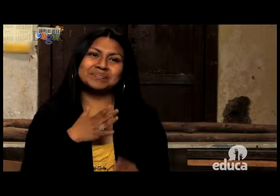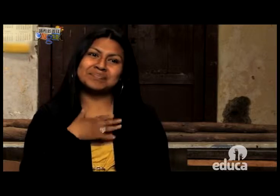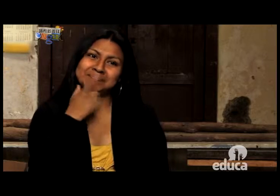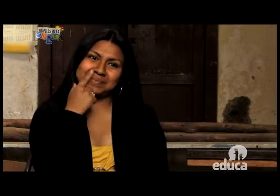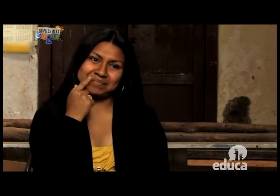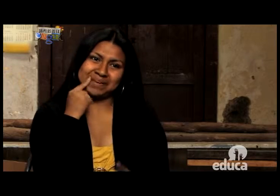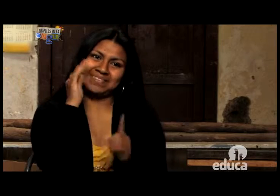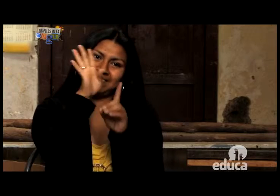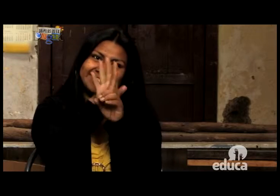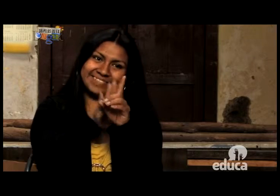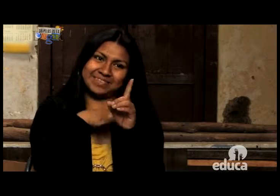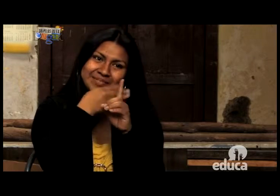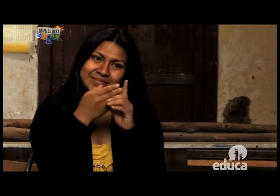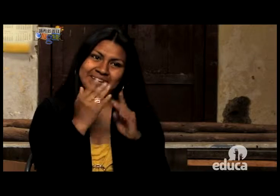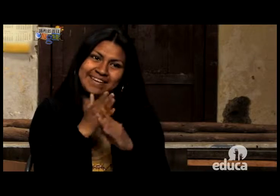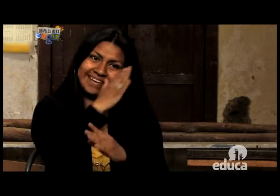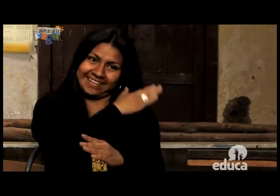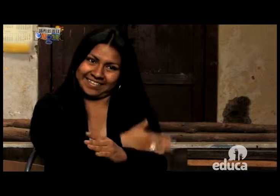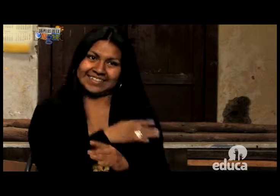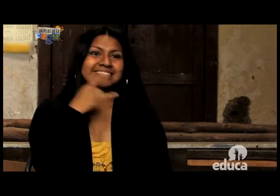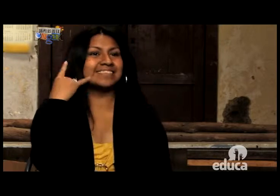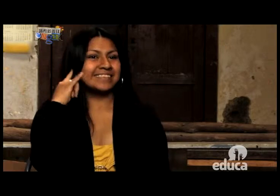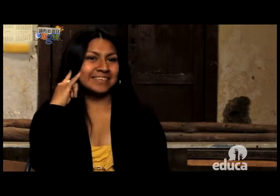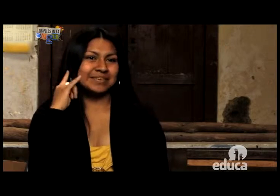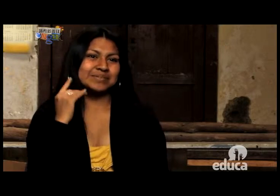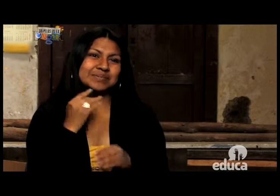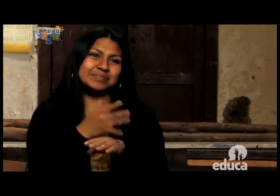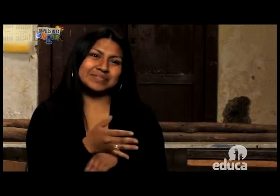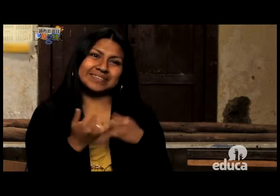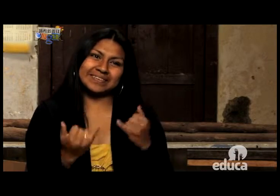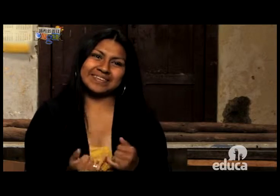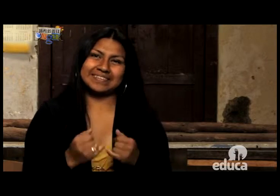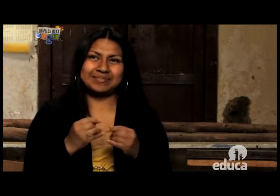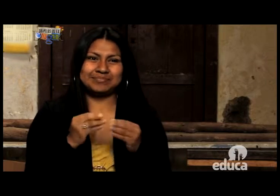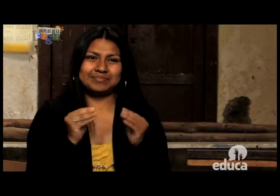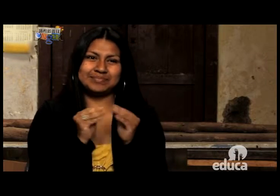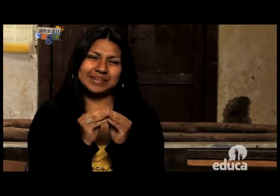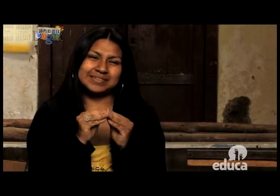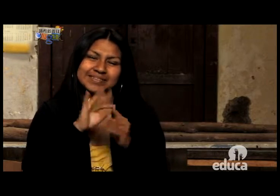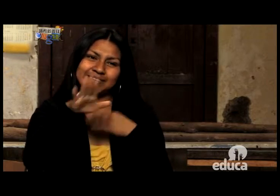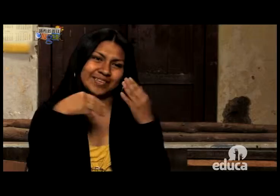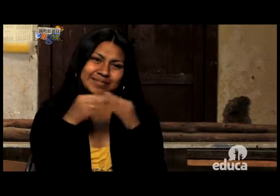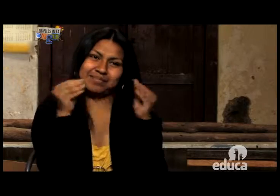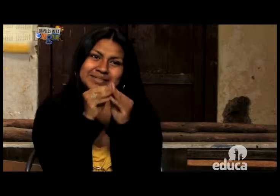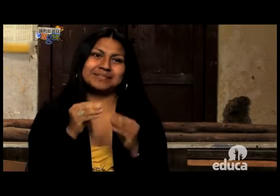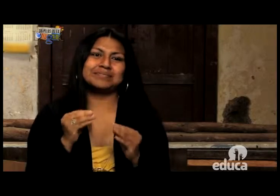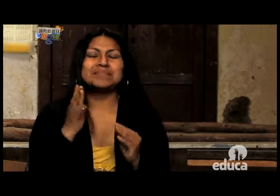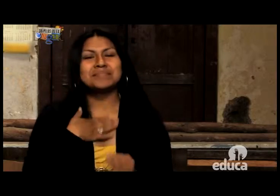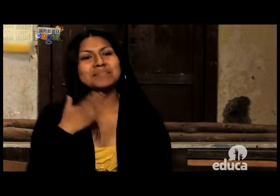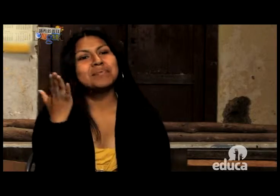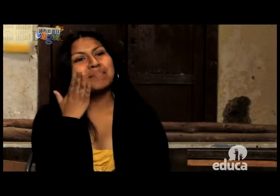Tenía más confianza con mi papá. Mi papá me mimaba mucho desde que yo era pequeña. También siento mucho amor por mi